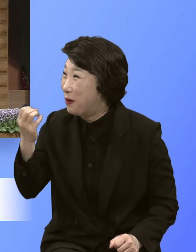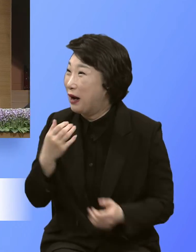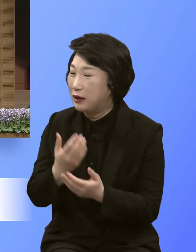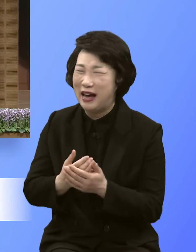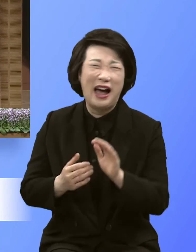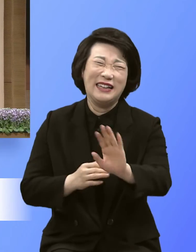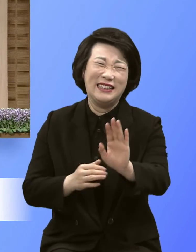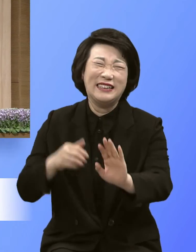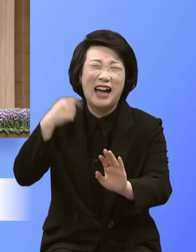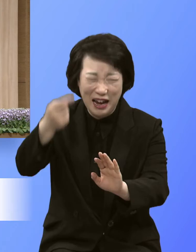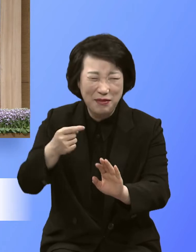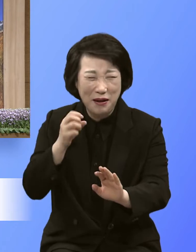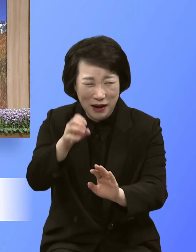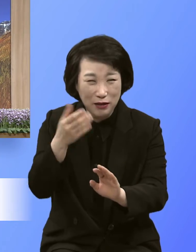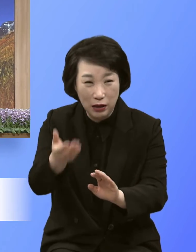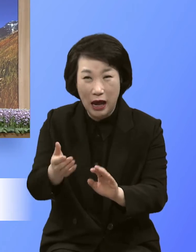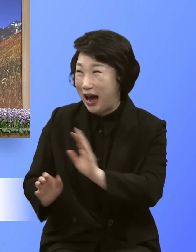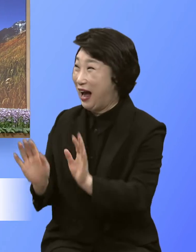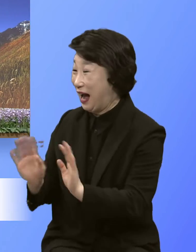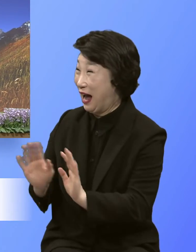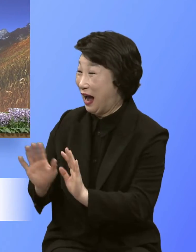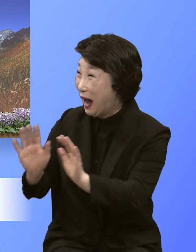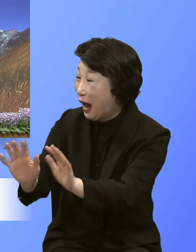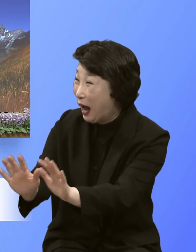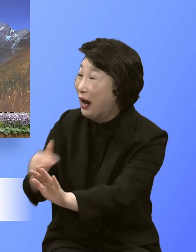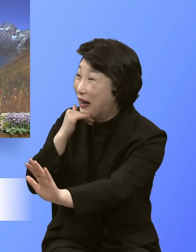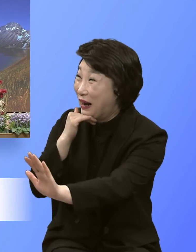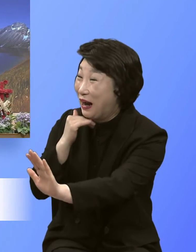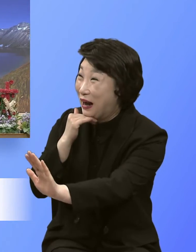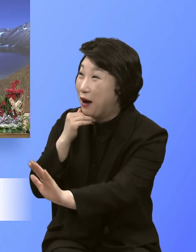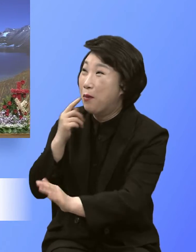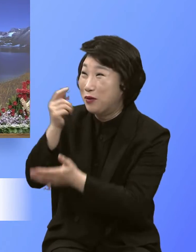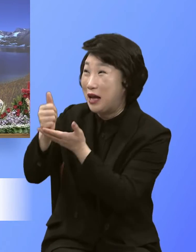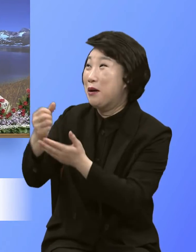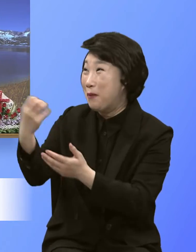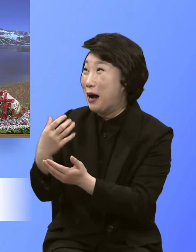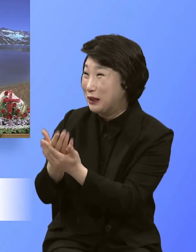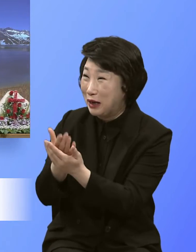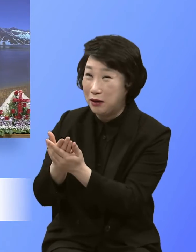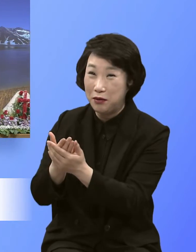야, 나중에 얘기했다. 아이, 목사님 얘기 좀 해보세요.